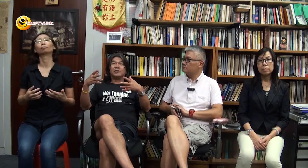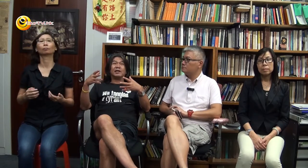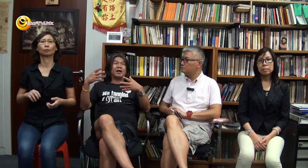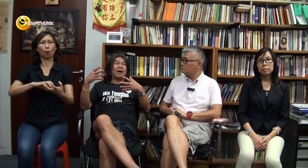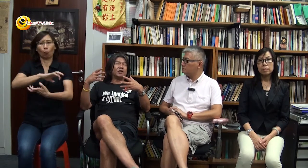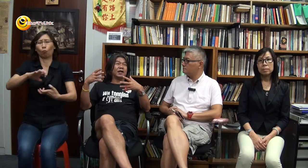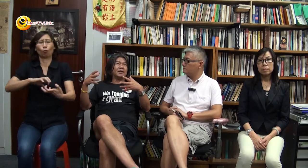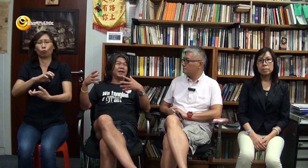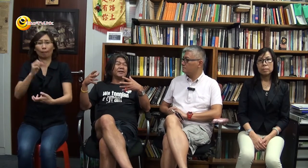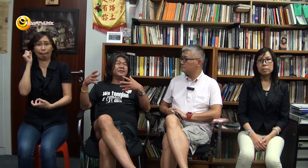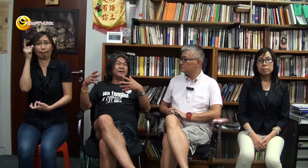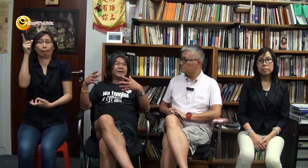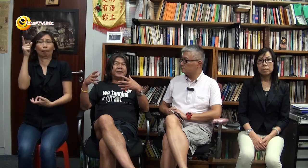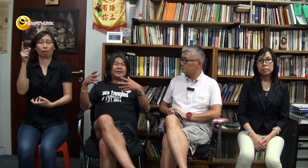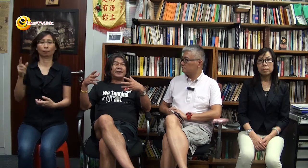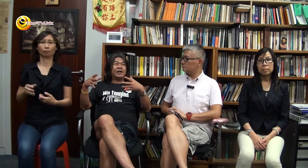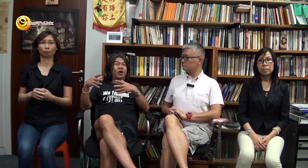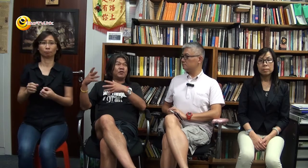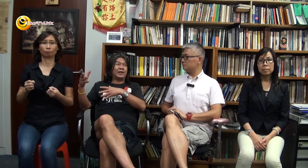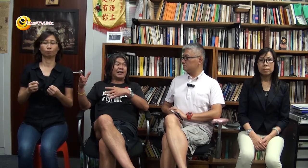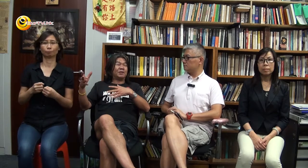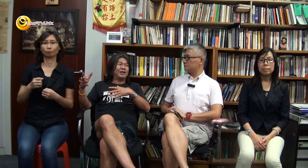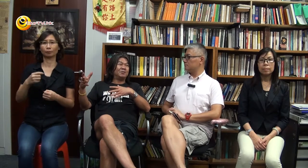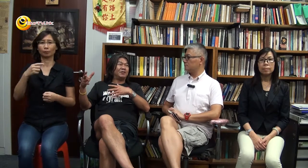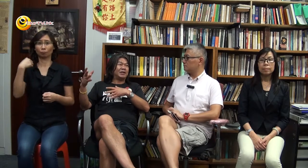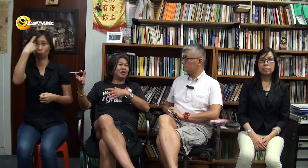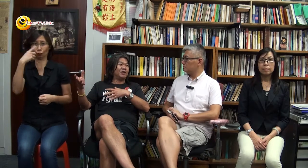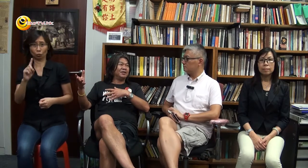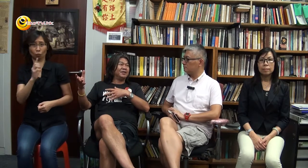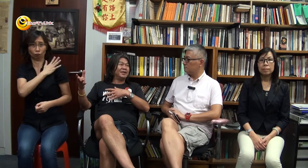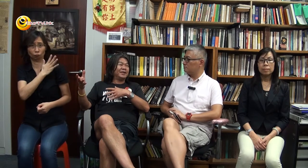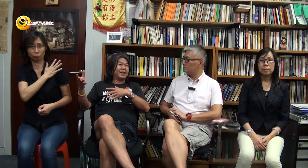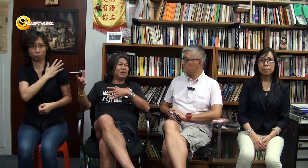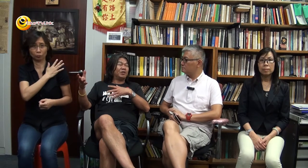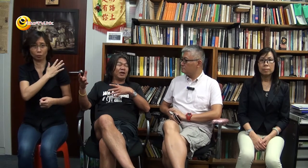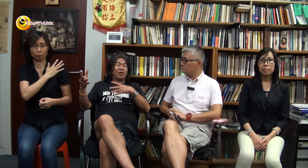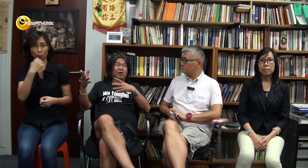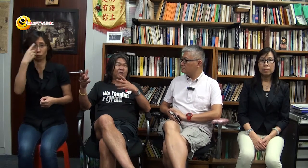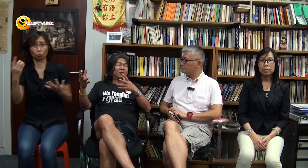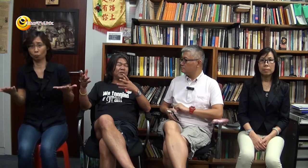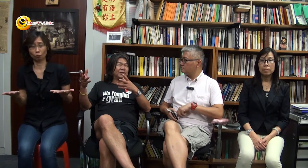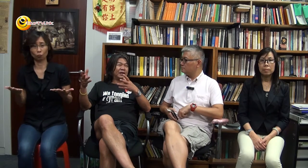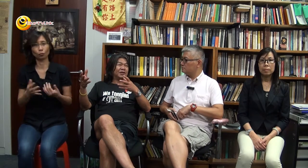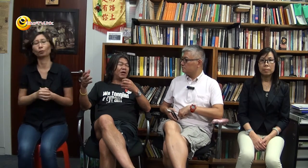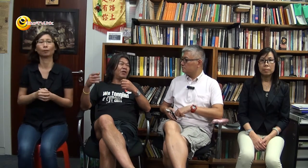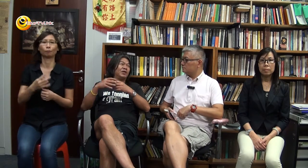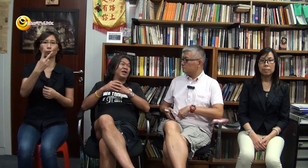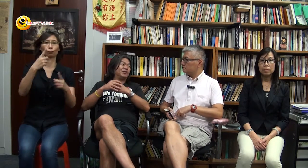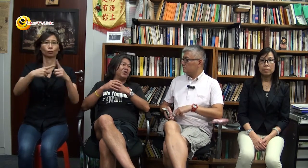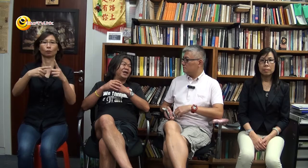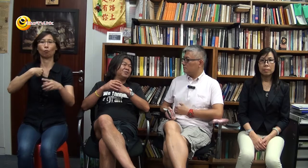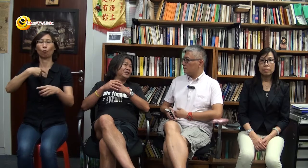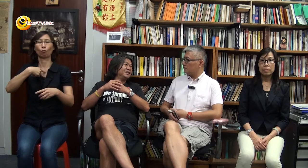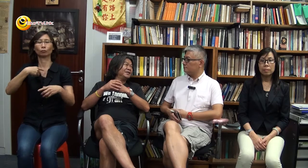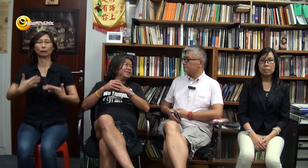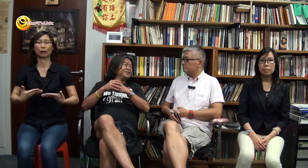面紅紅，突然間爆咗一單嘢。就應該負責任的人未負責到，有兩個人就話：哦，我而家